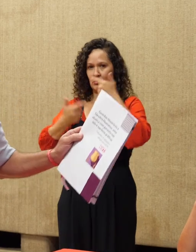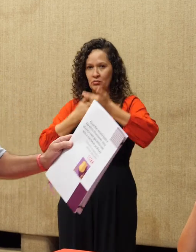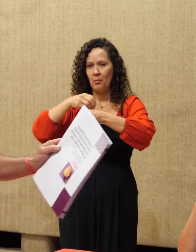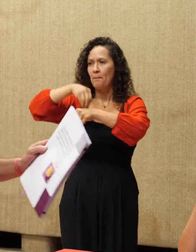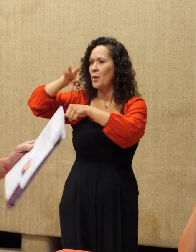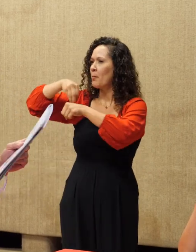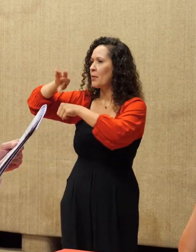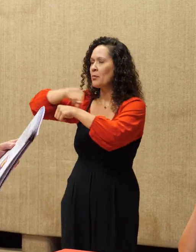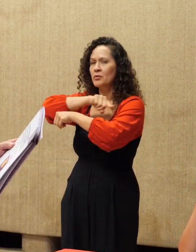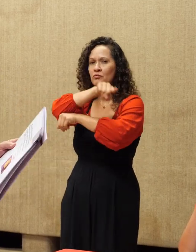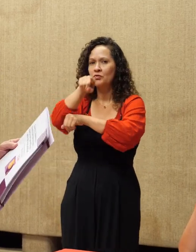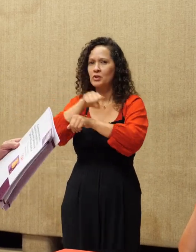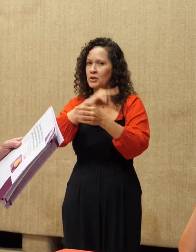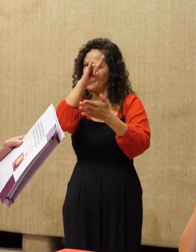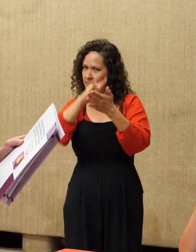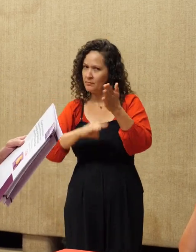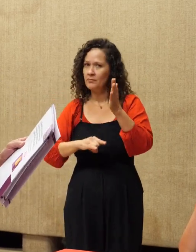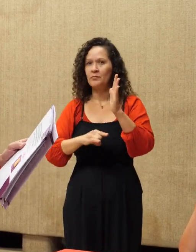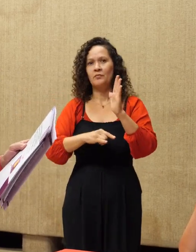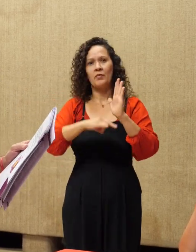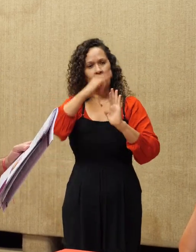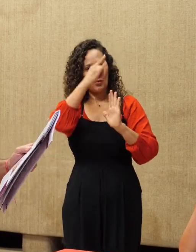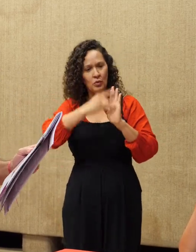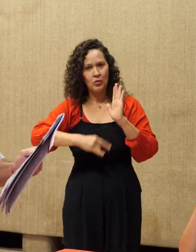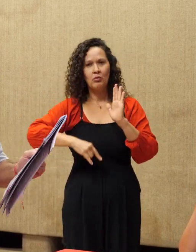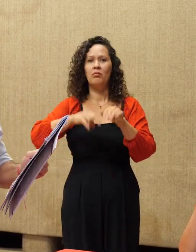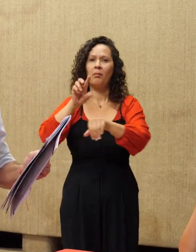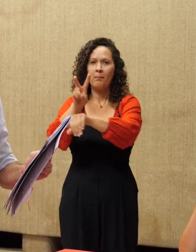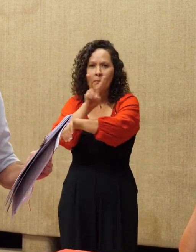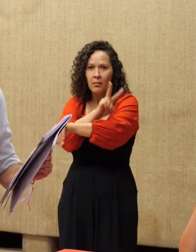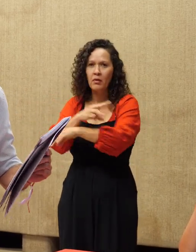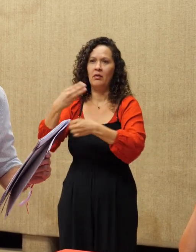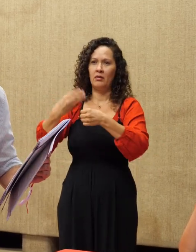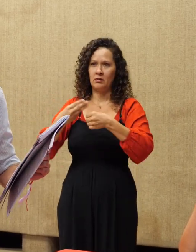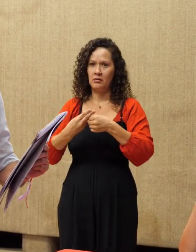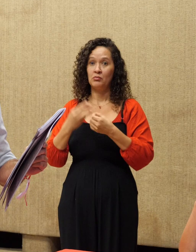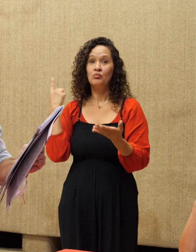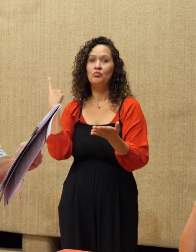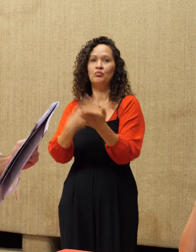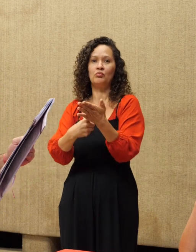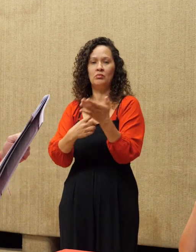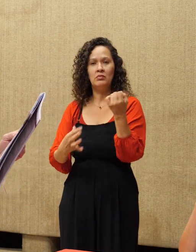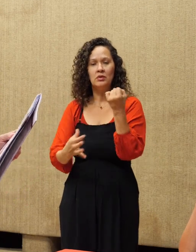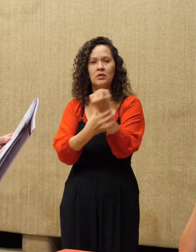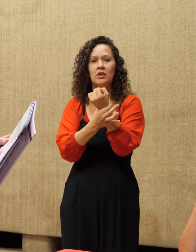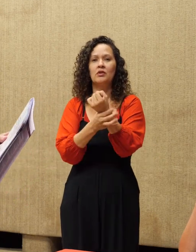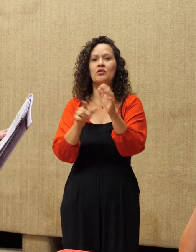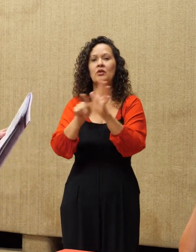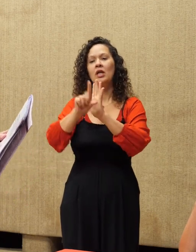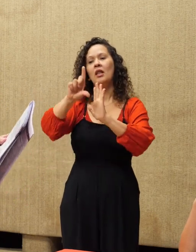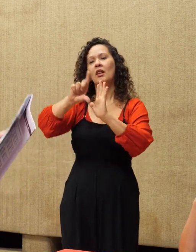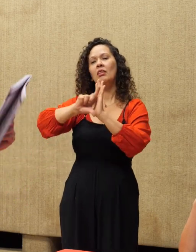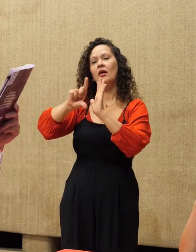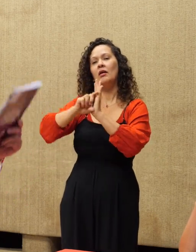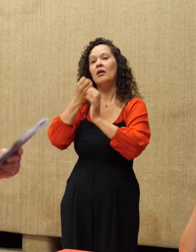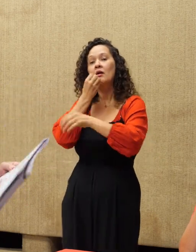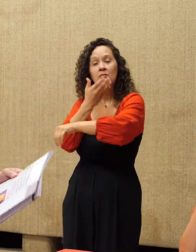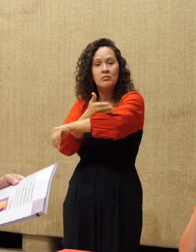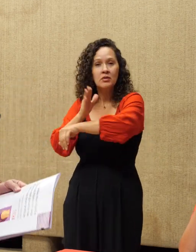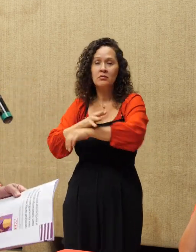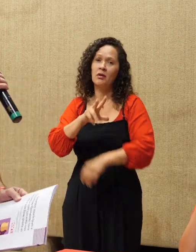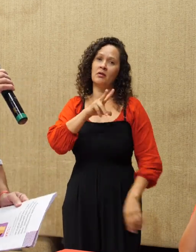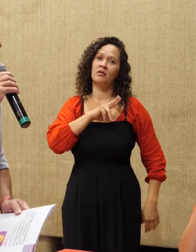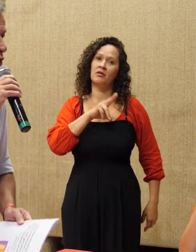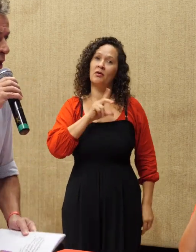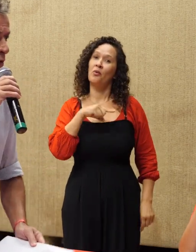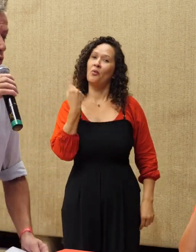aí um guia prático, né, para as guardas municipais, uma aliança com garantia nas leis e boas práticas, em